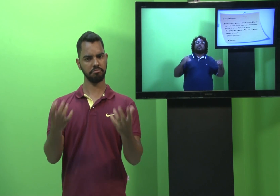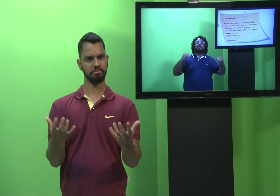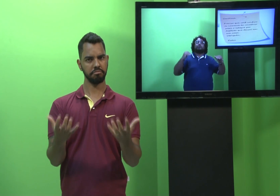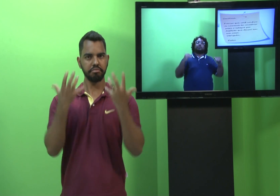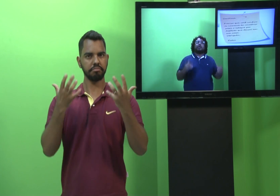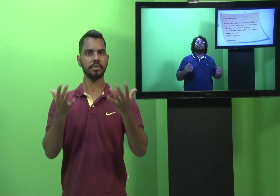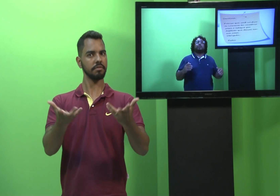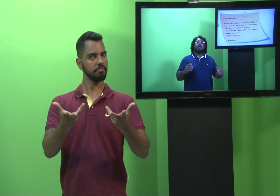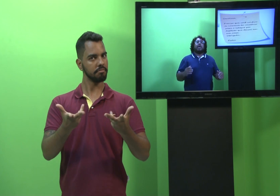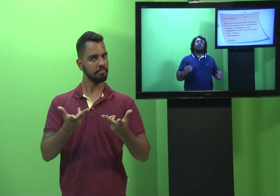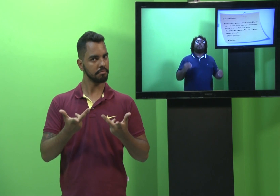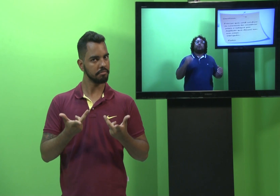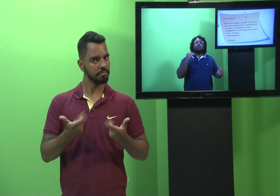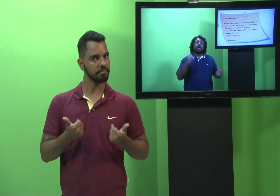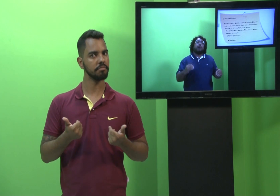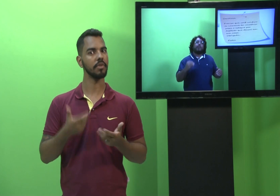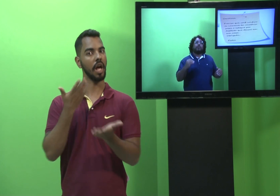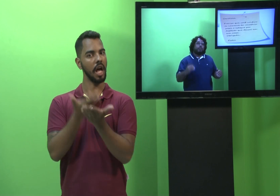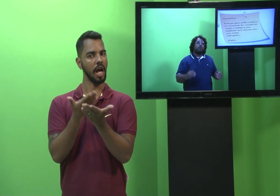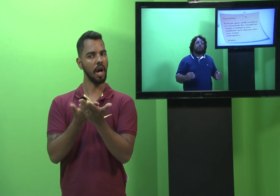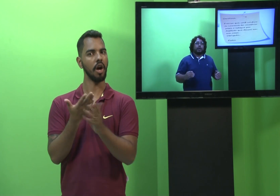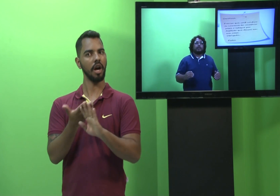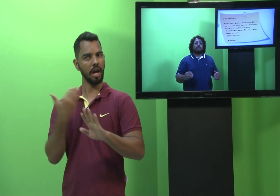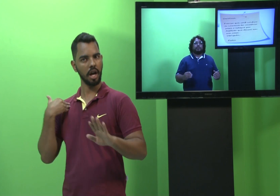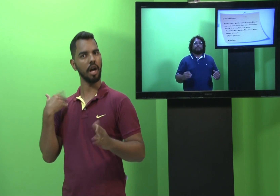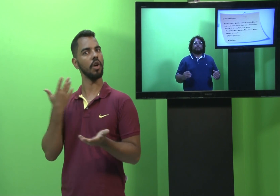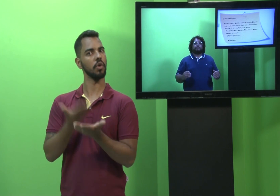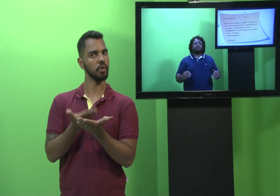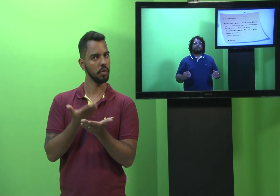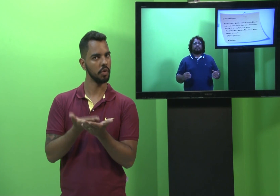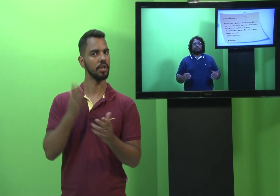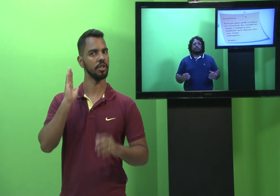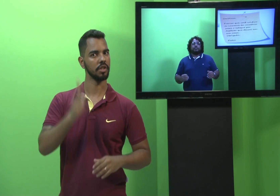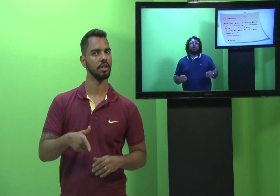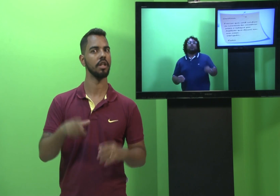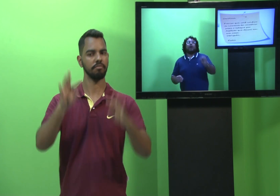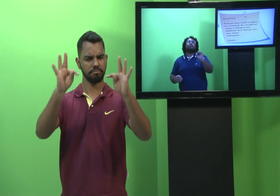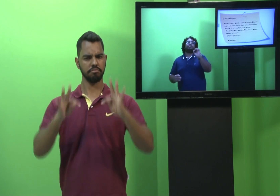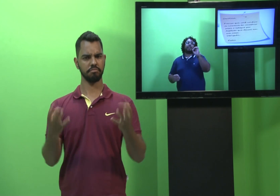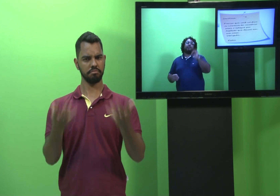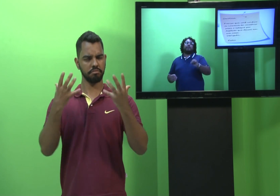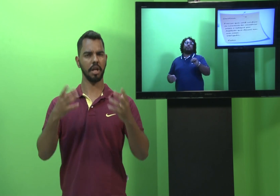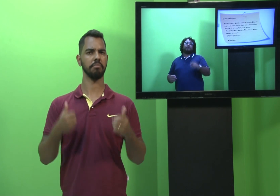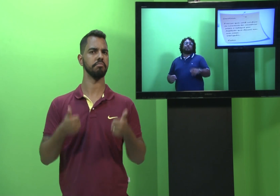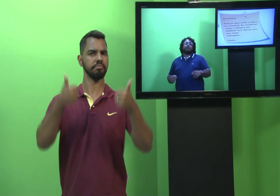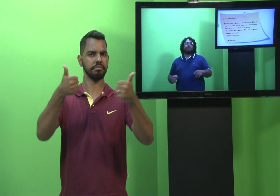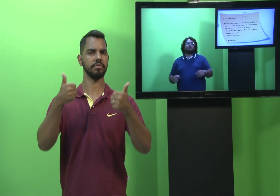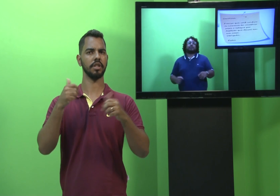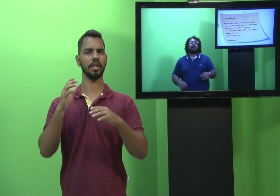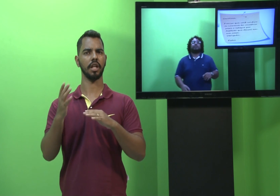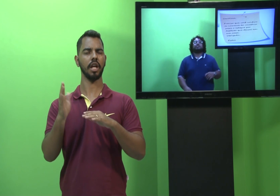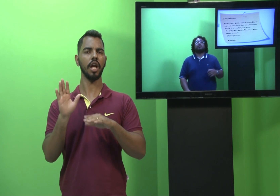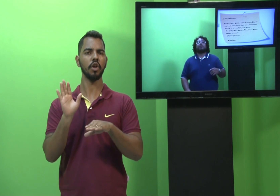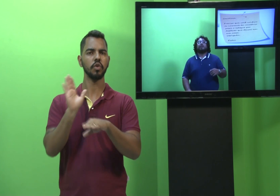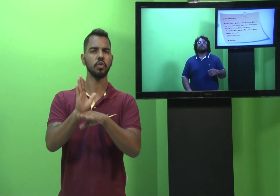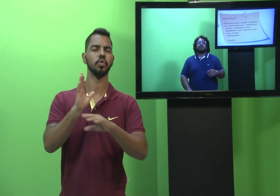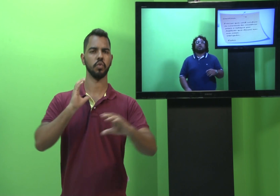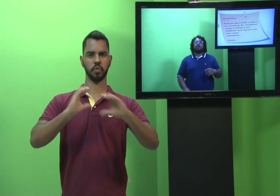estética do texto é primordial para uma boa comunicação. O ato de escrever, muitas vezes, causa insegurança